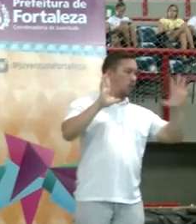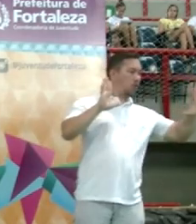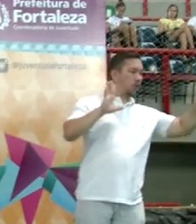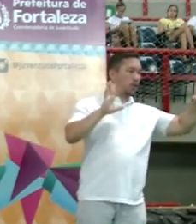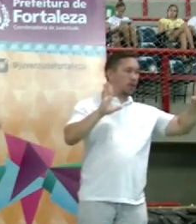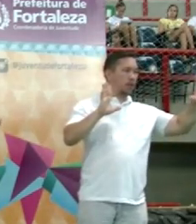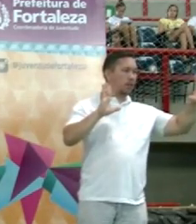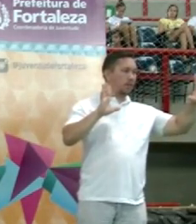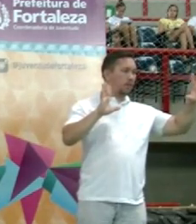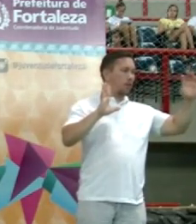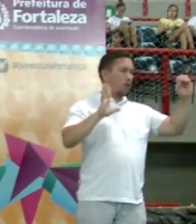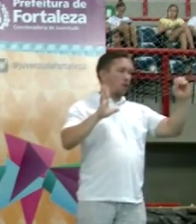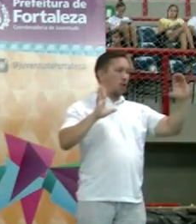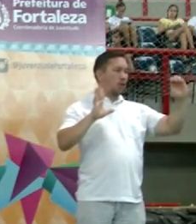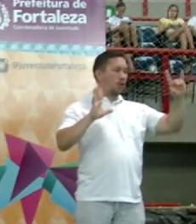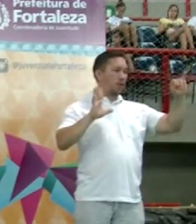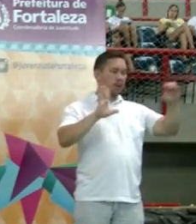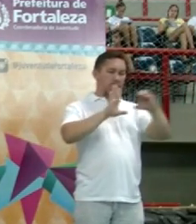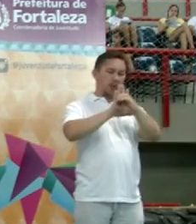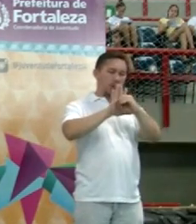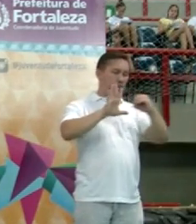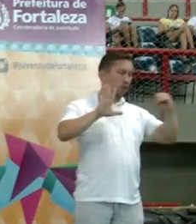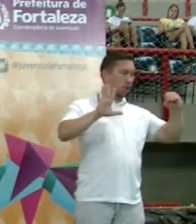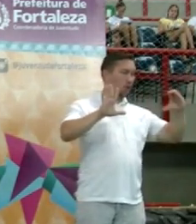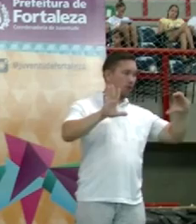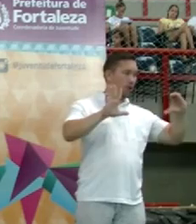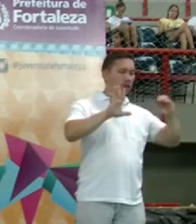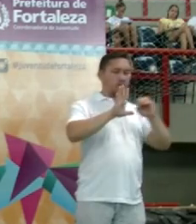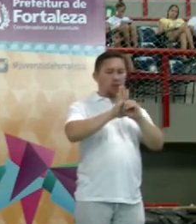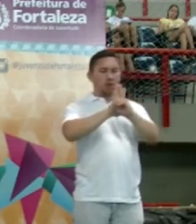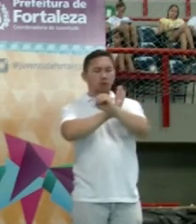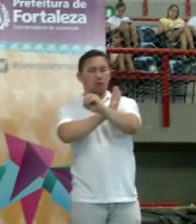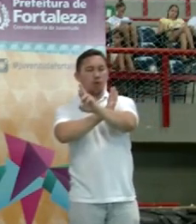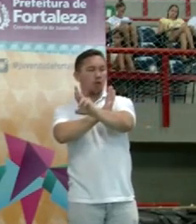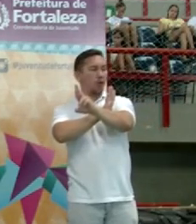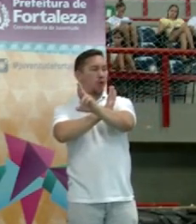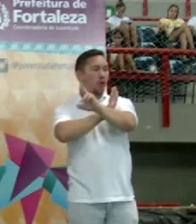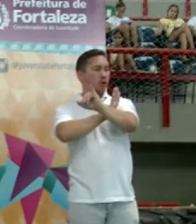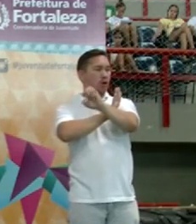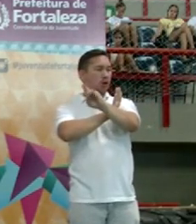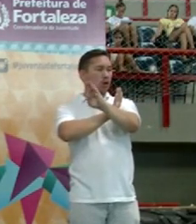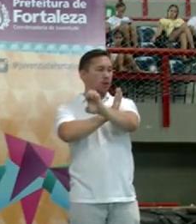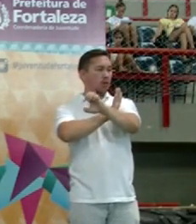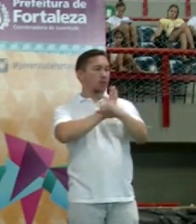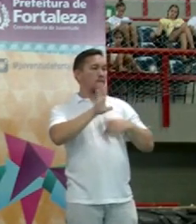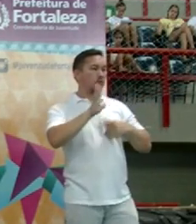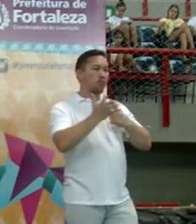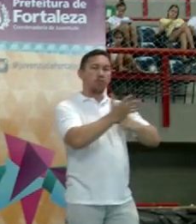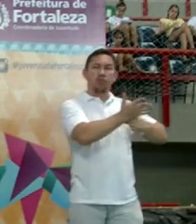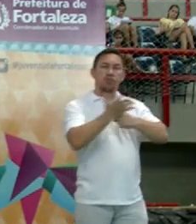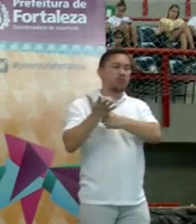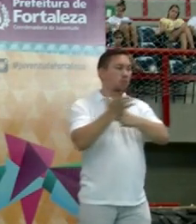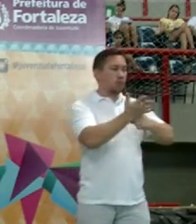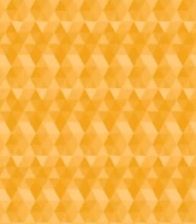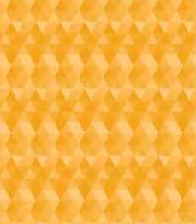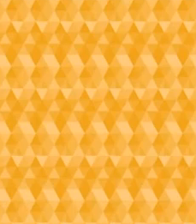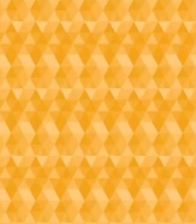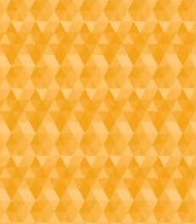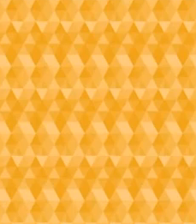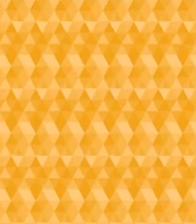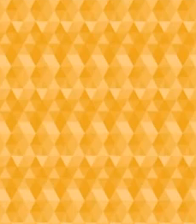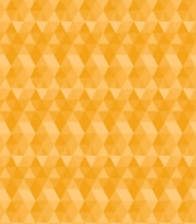Oriente. Porém, desde lá, já se criou uma impossibilidade de acordos entre eles.